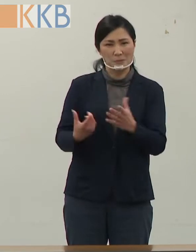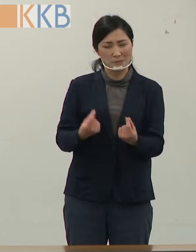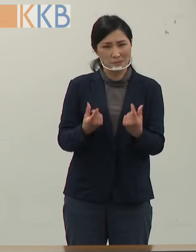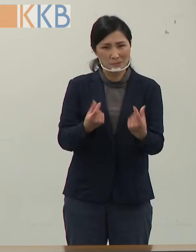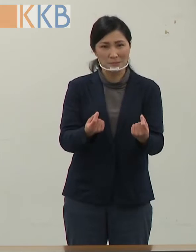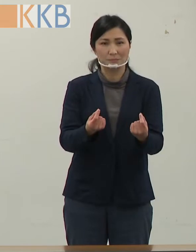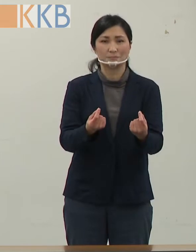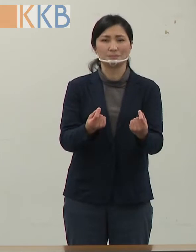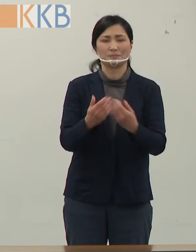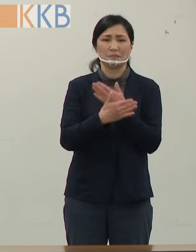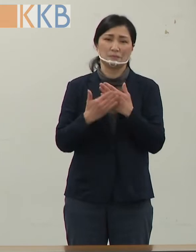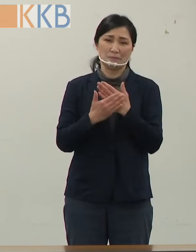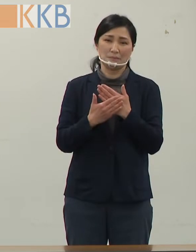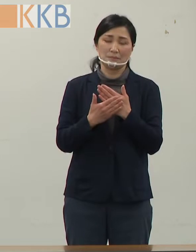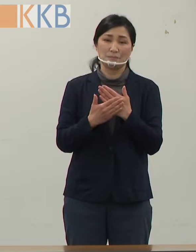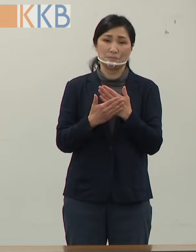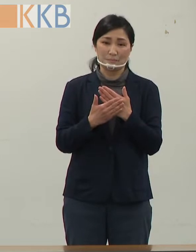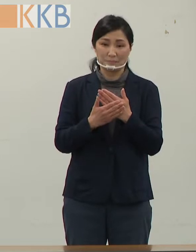徹底していただきますとともに、